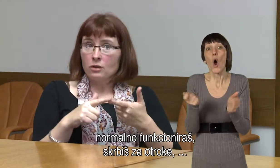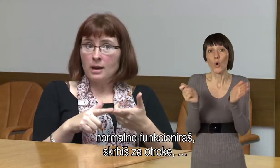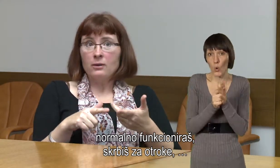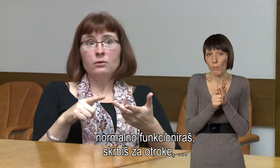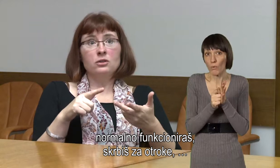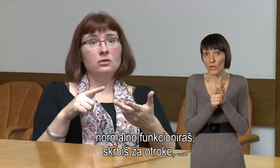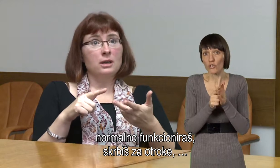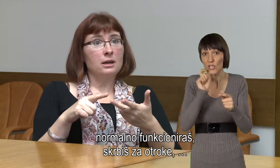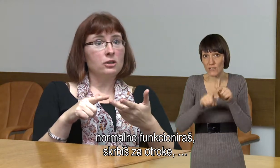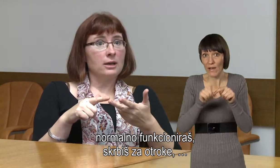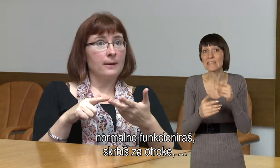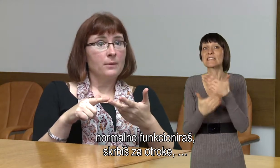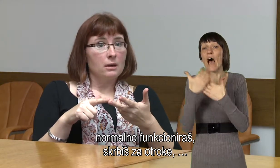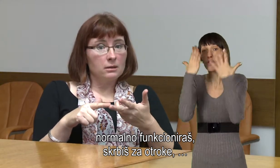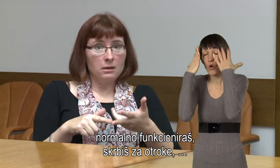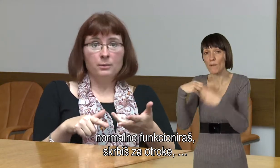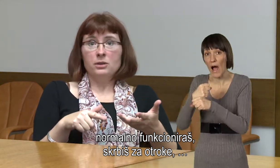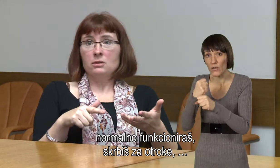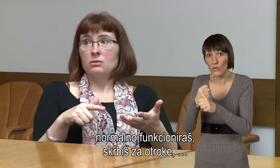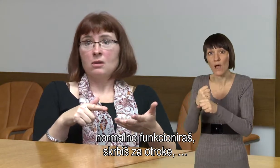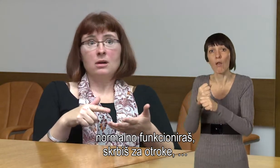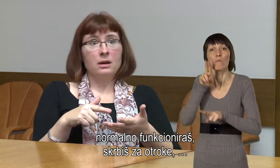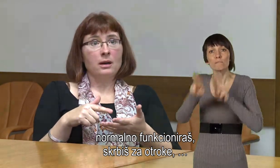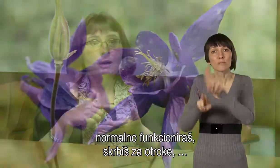normalno funkcioniraš, skrbiš za otroke.